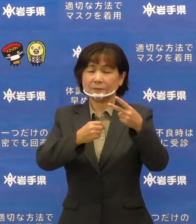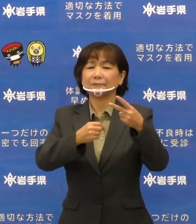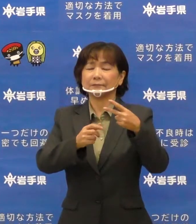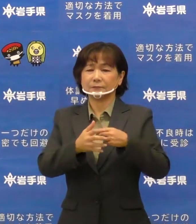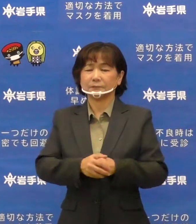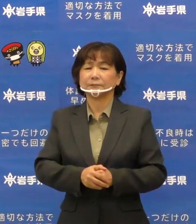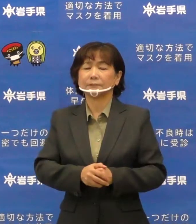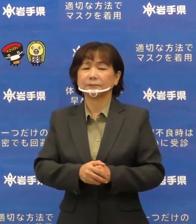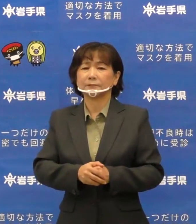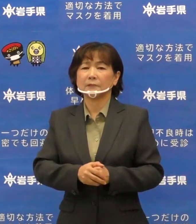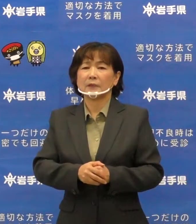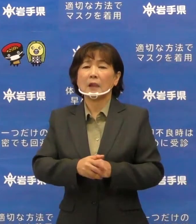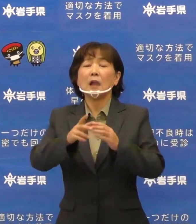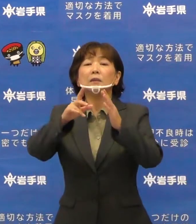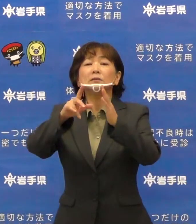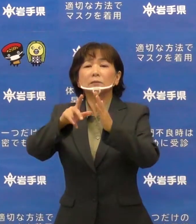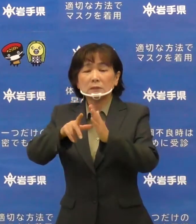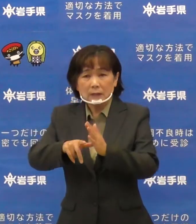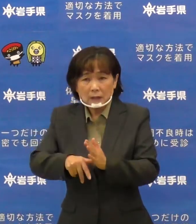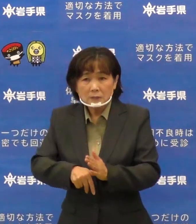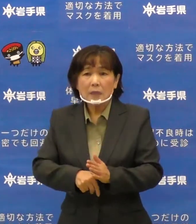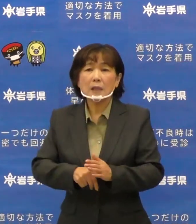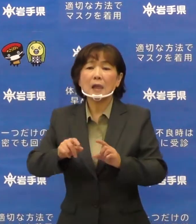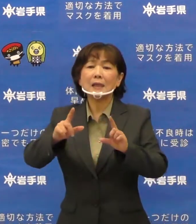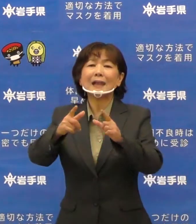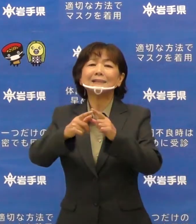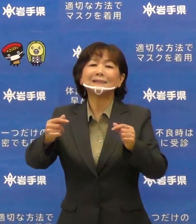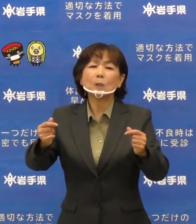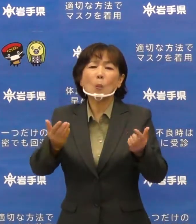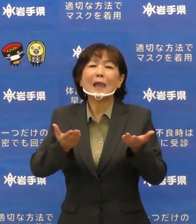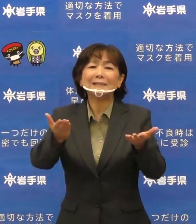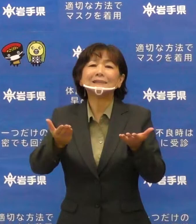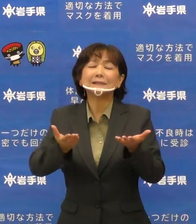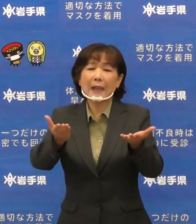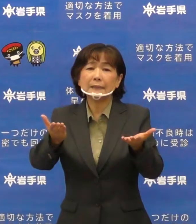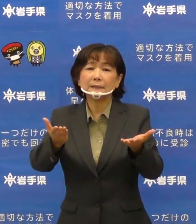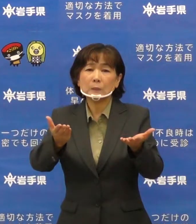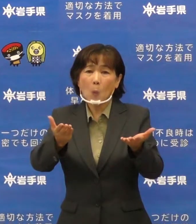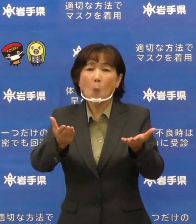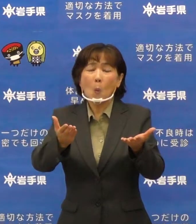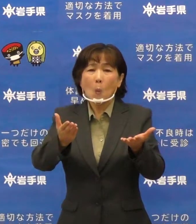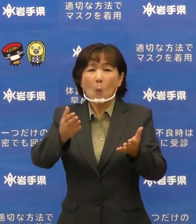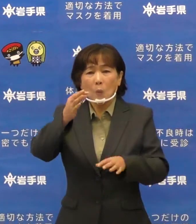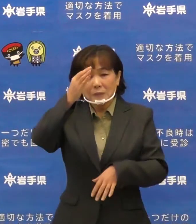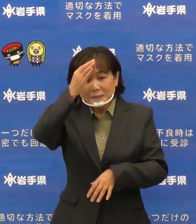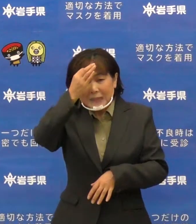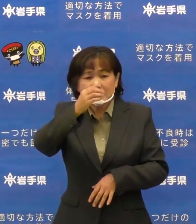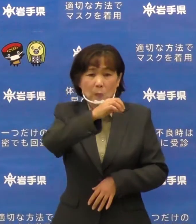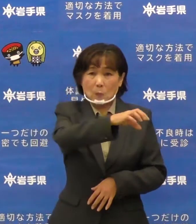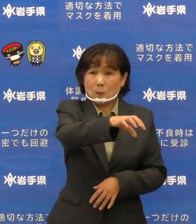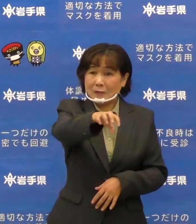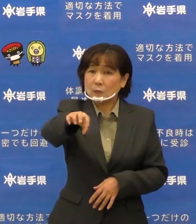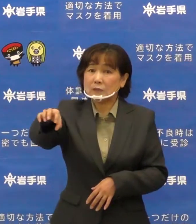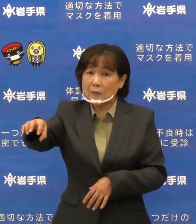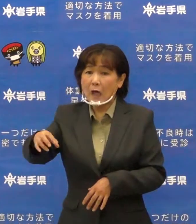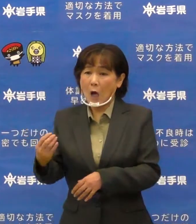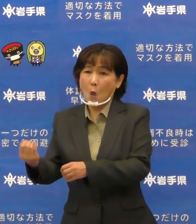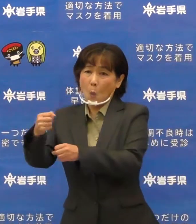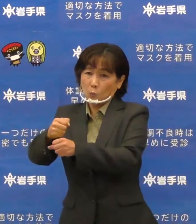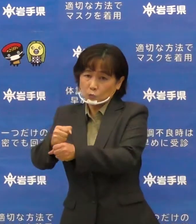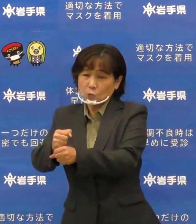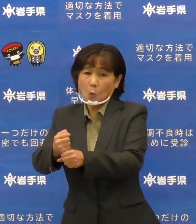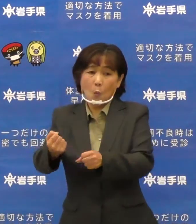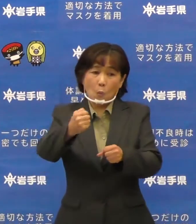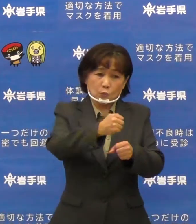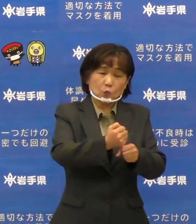その中で、東日本大震災被災地にはこの復興というテーマがそこに、入って